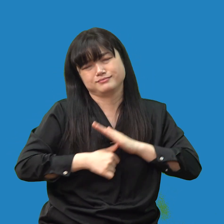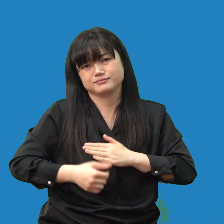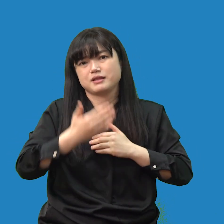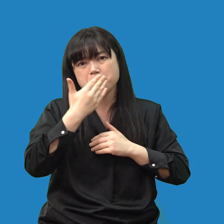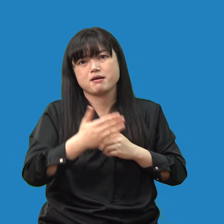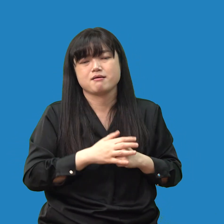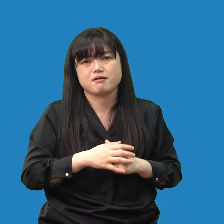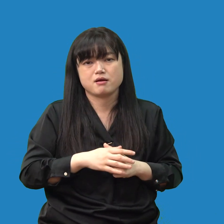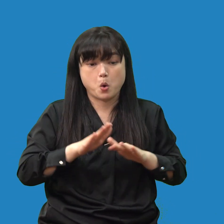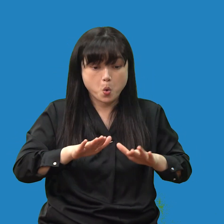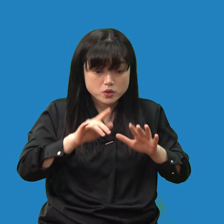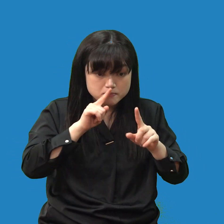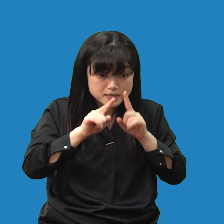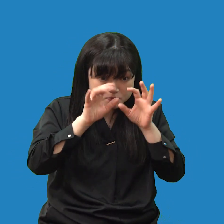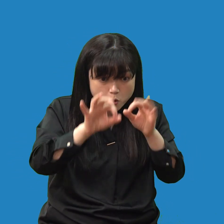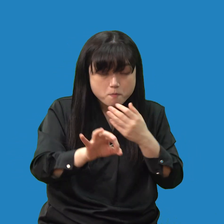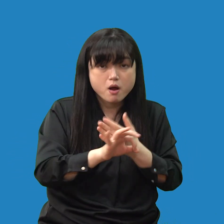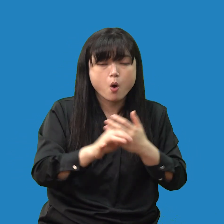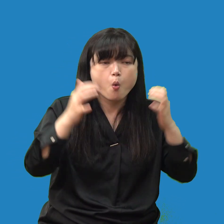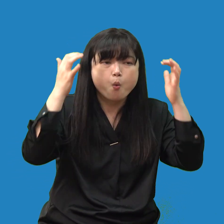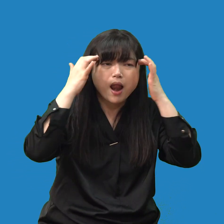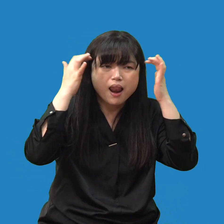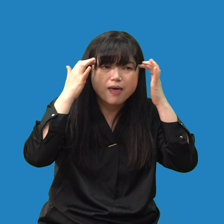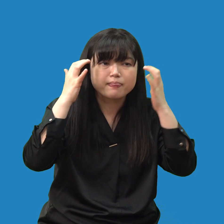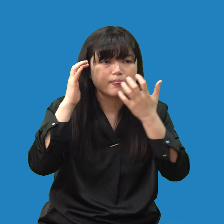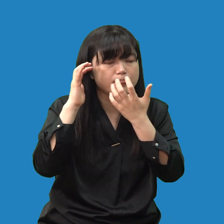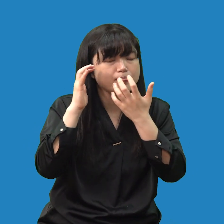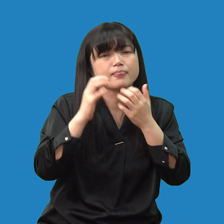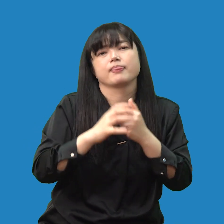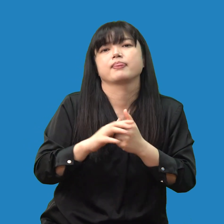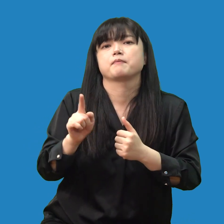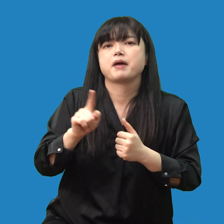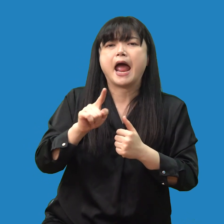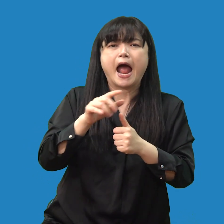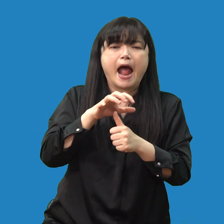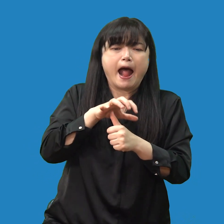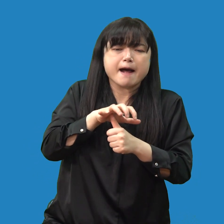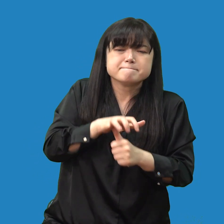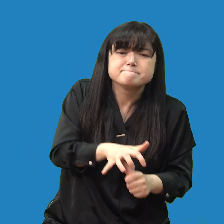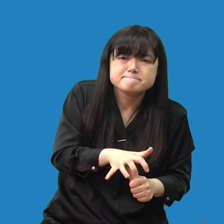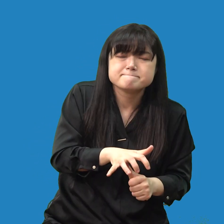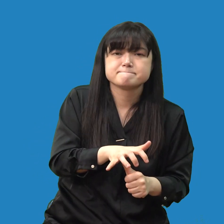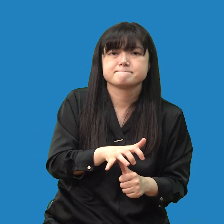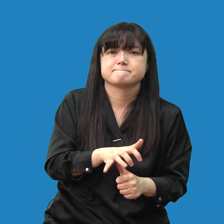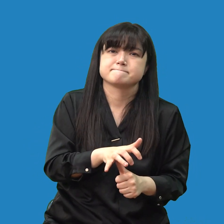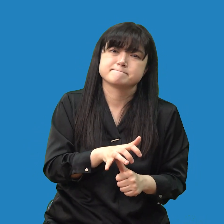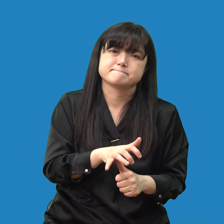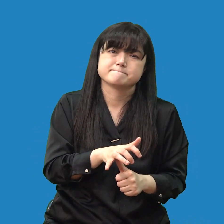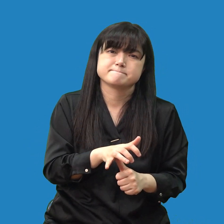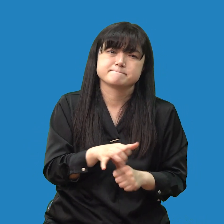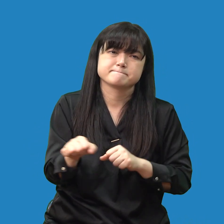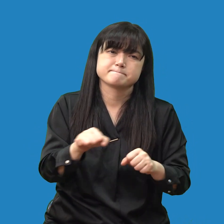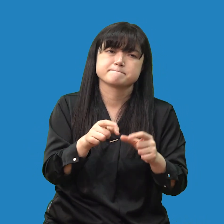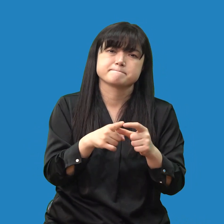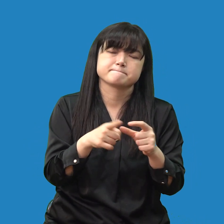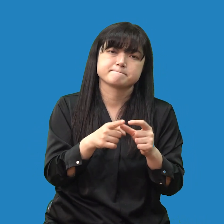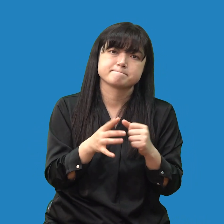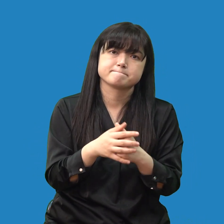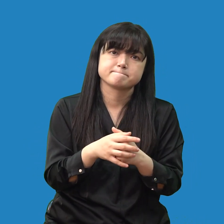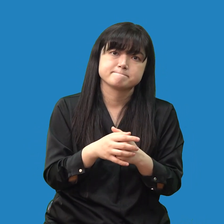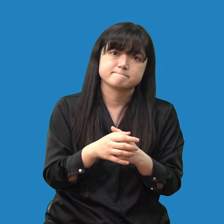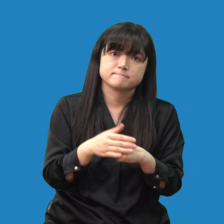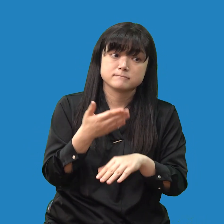인내합니다. 오늘 본문에서 이 환난이란 단어는 이 압박하다는 동사에서 파생을 했습니다.